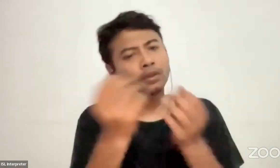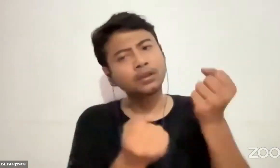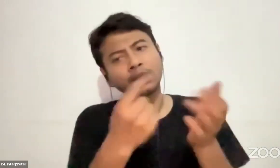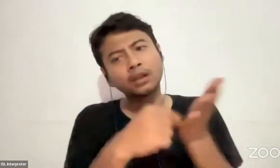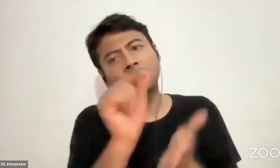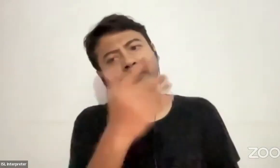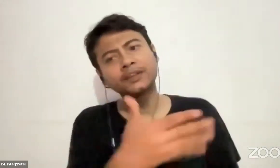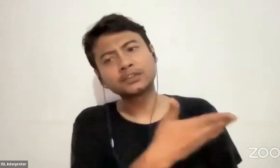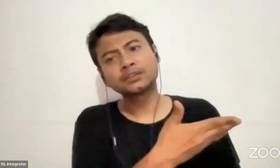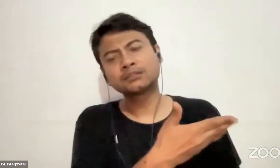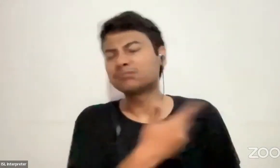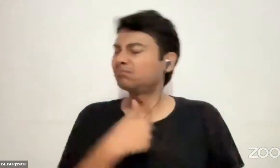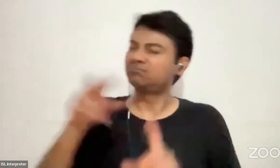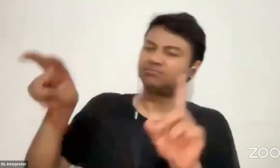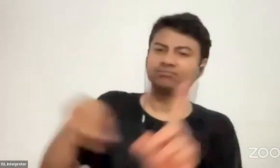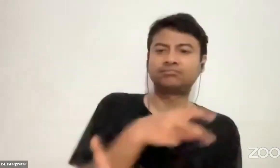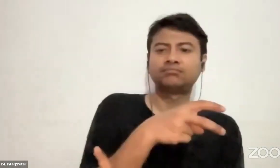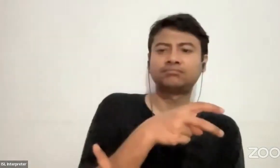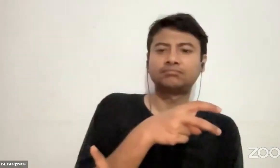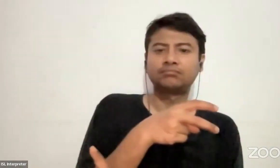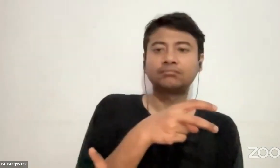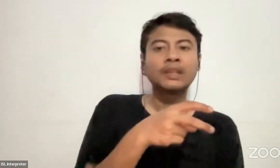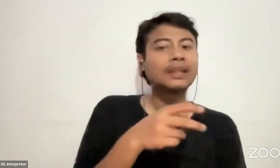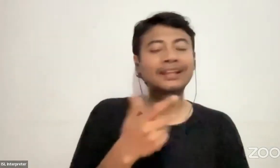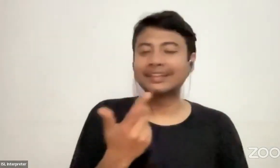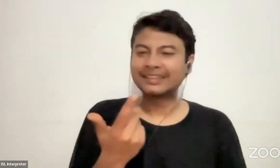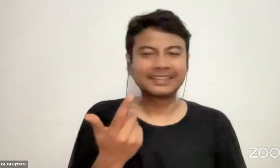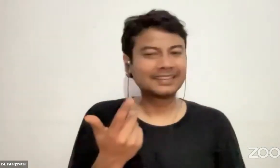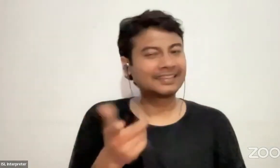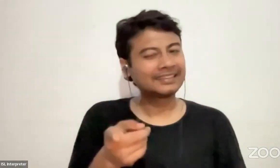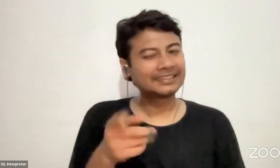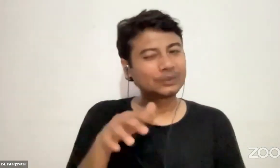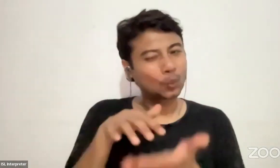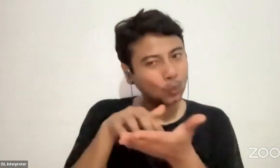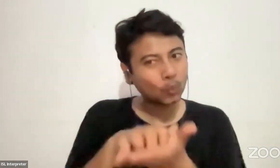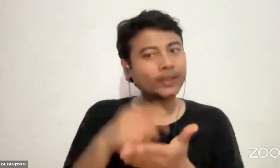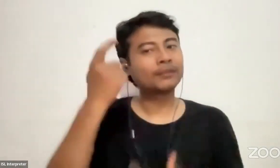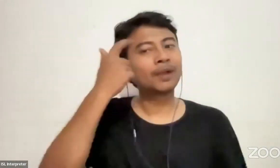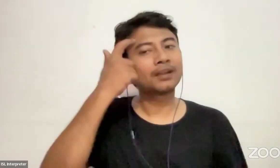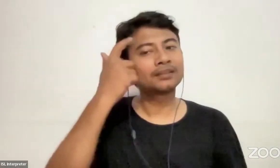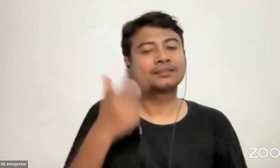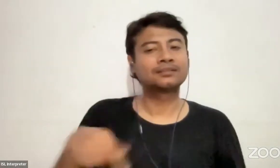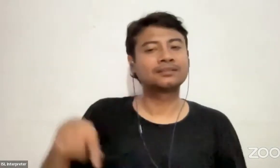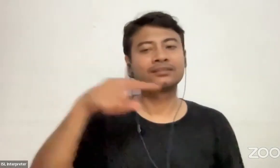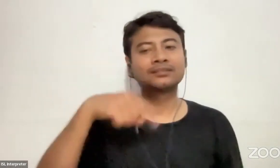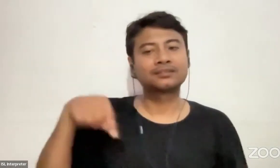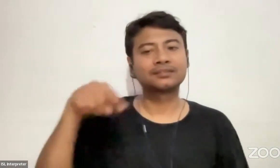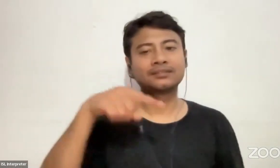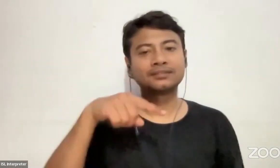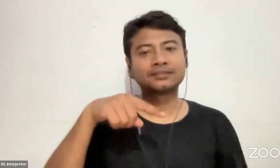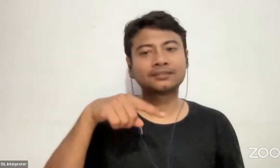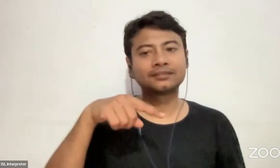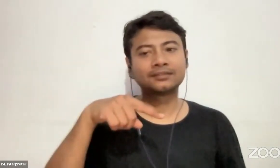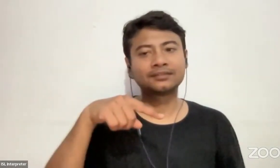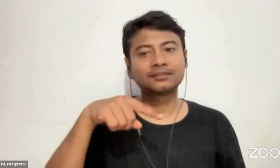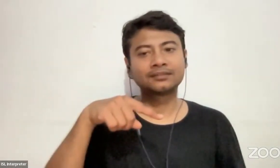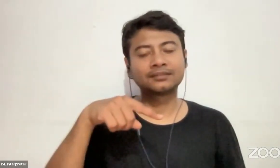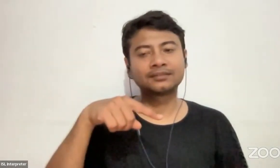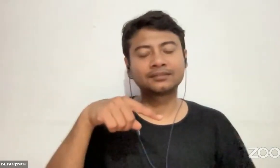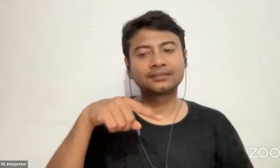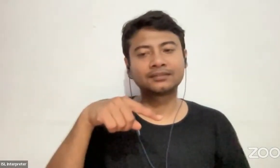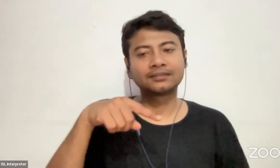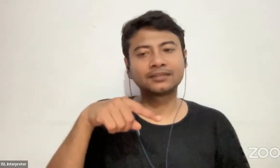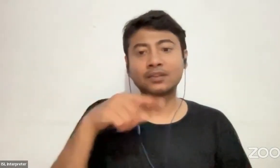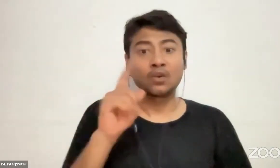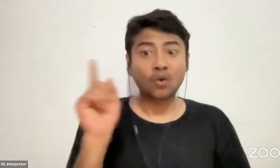निहायती मूर्खपने की बात है, जबकि हमको क्या सोचना चाहिए कि ये भी क्या है, भगवान के भक्त हैं।